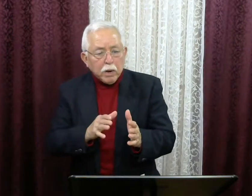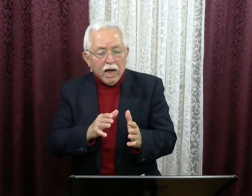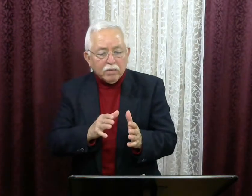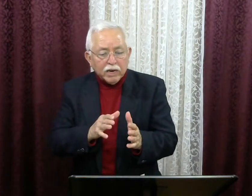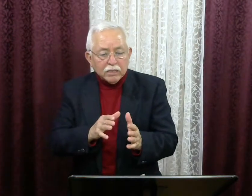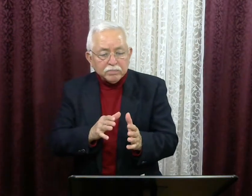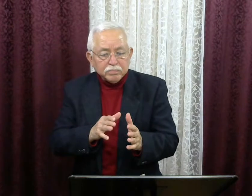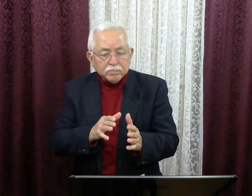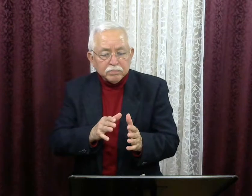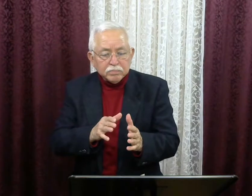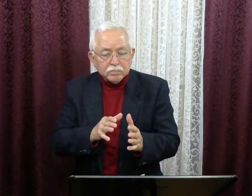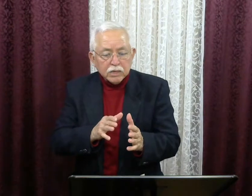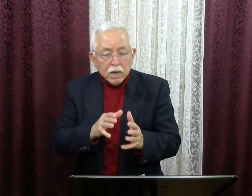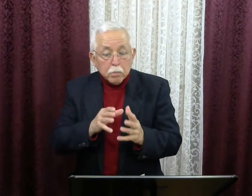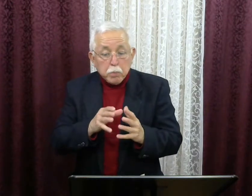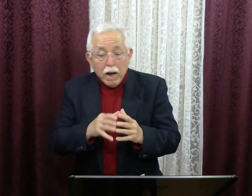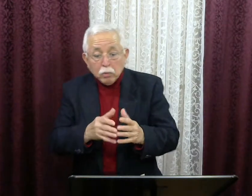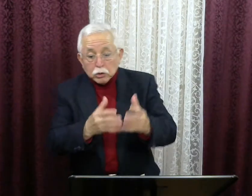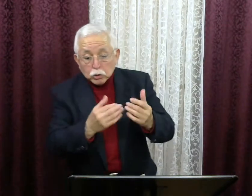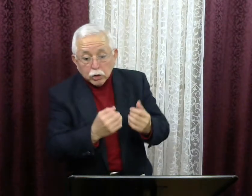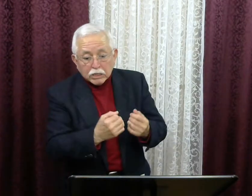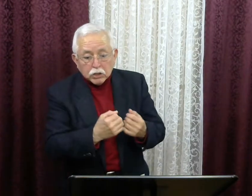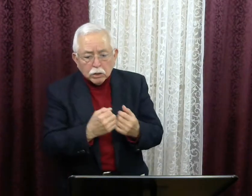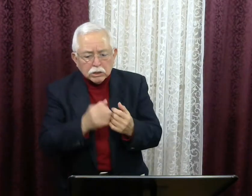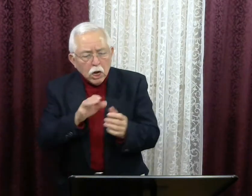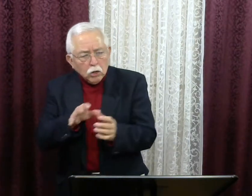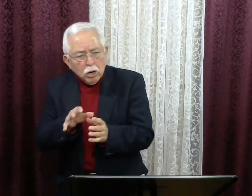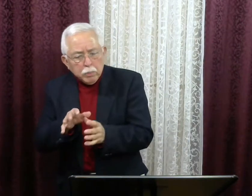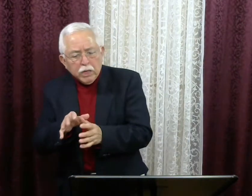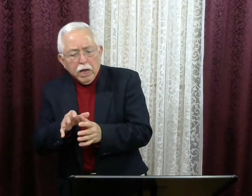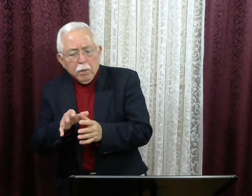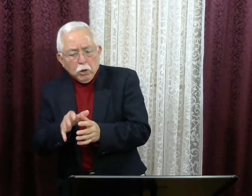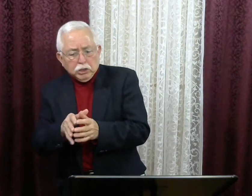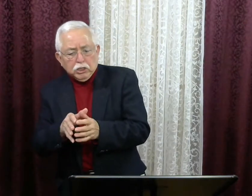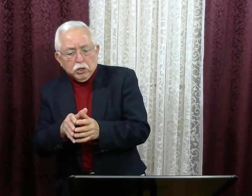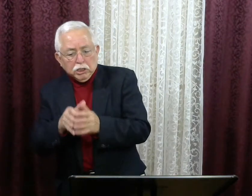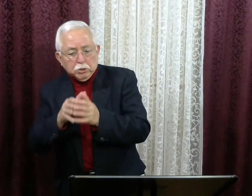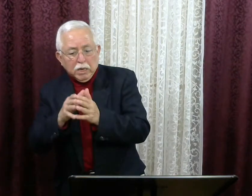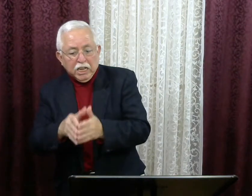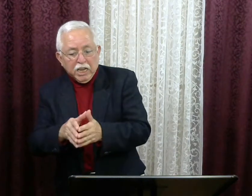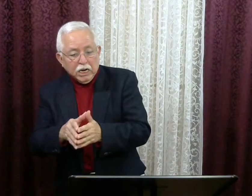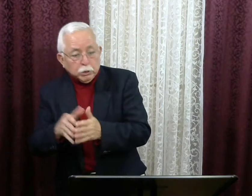palabra. Pablo en sus oraciones no pide posiciones materiales para